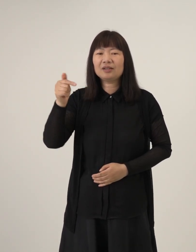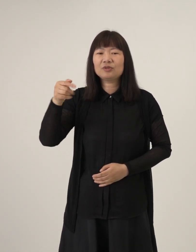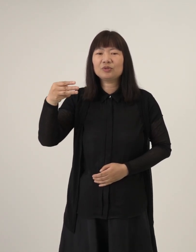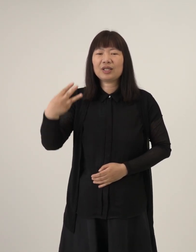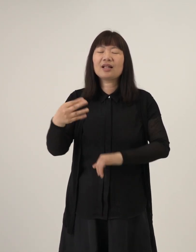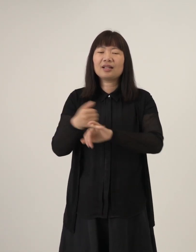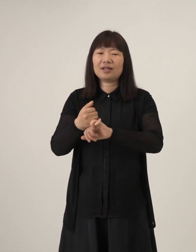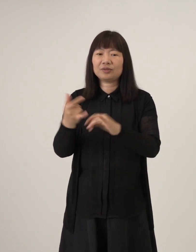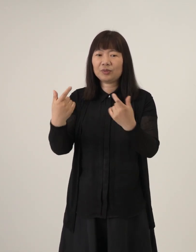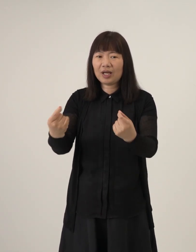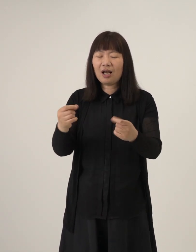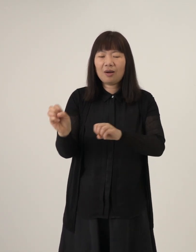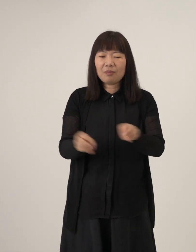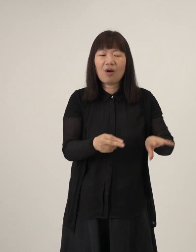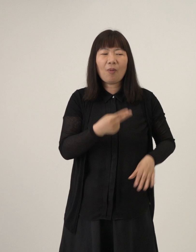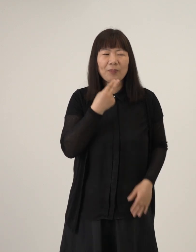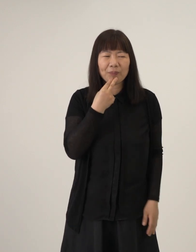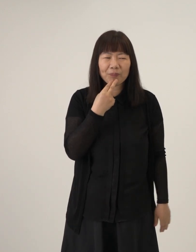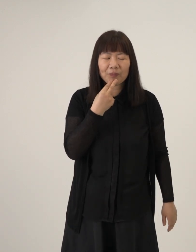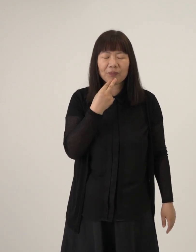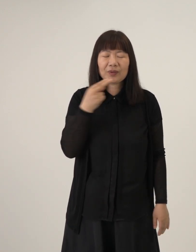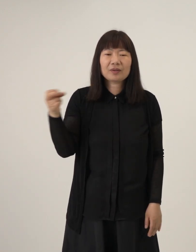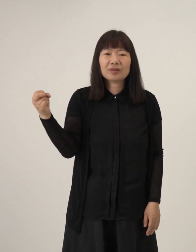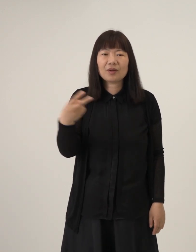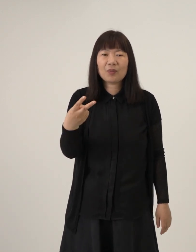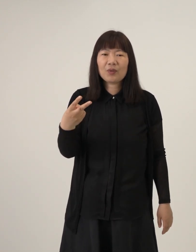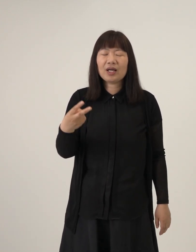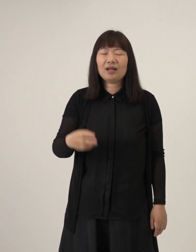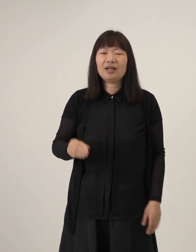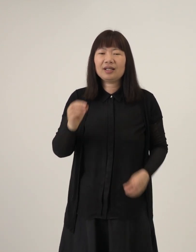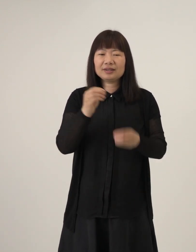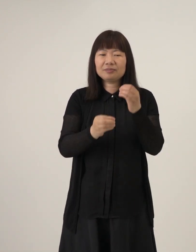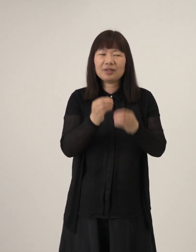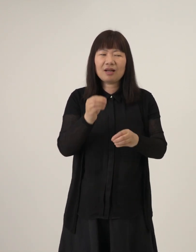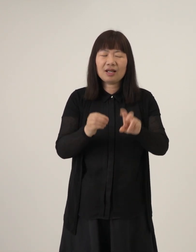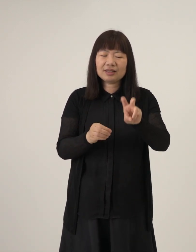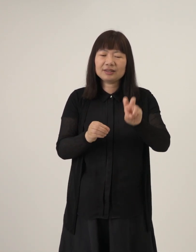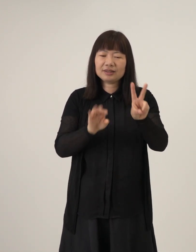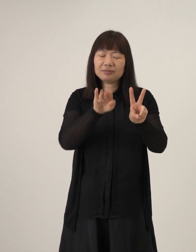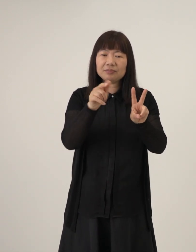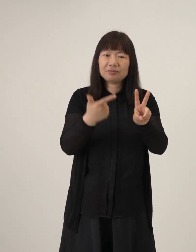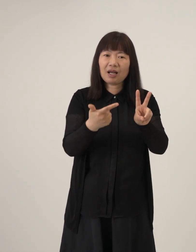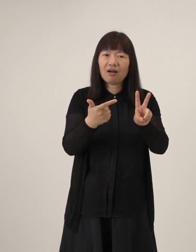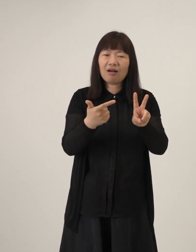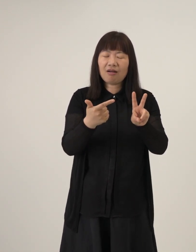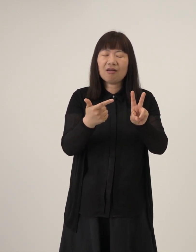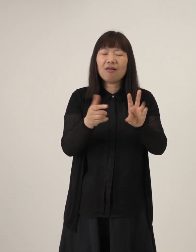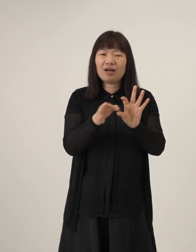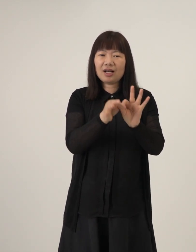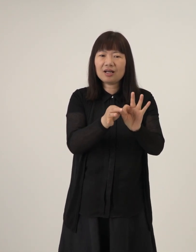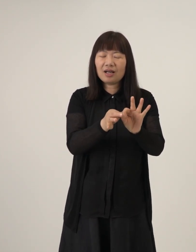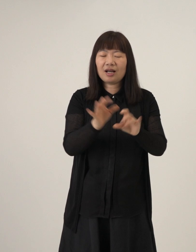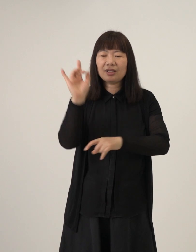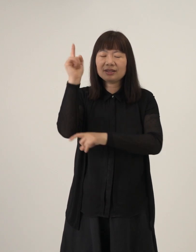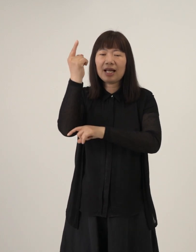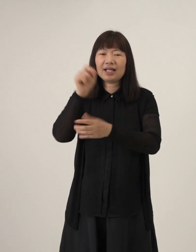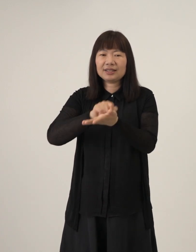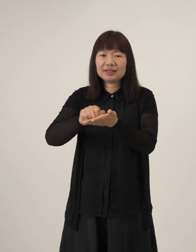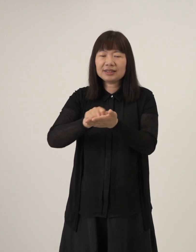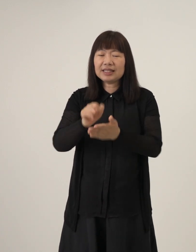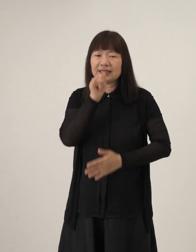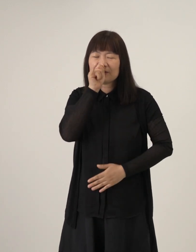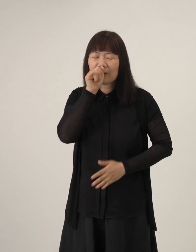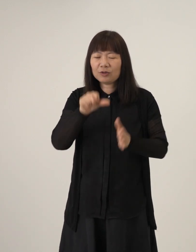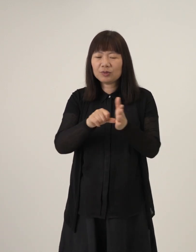약속이에요. 버리지 아니하겠다. 그리고 시편 22편에 이어서 다윗이 쓴